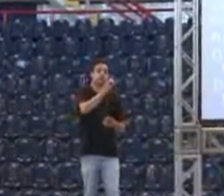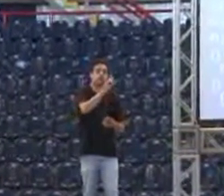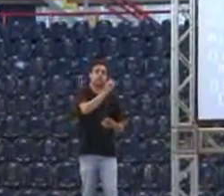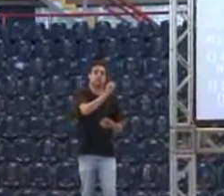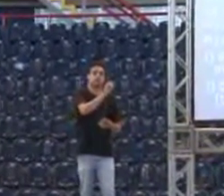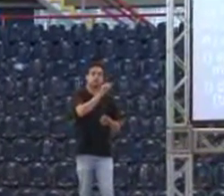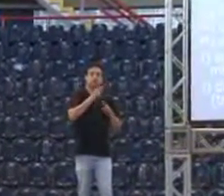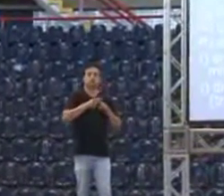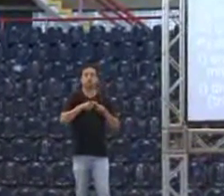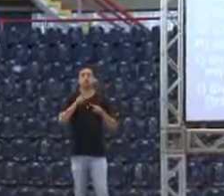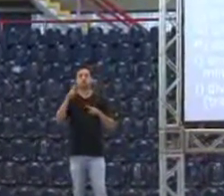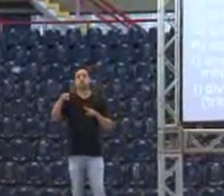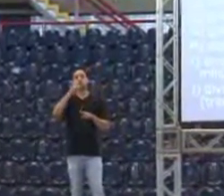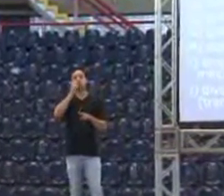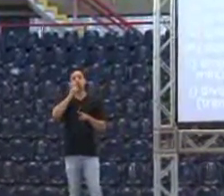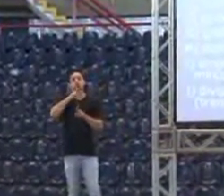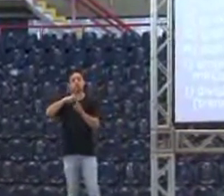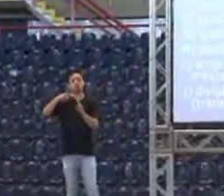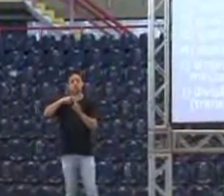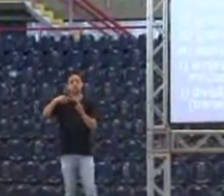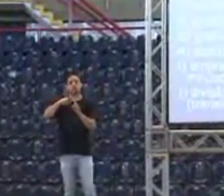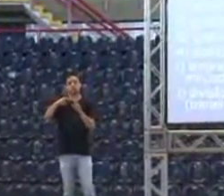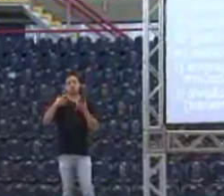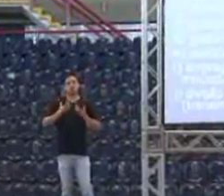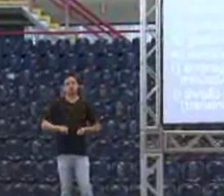que está meia cansada hoje, falso ou verdadeiro?